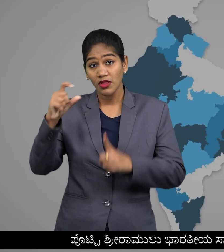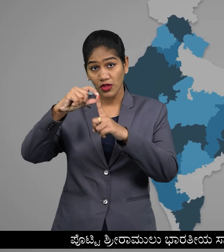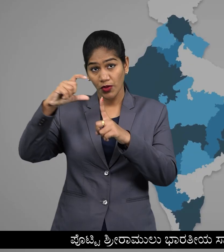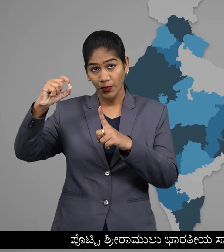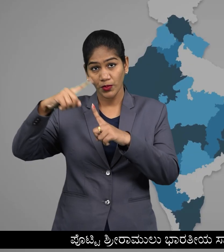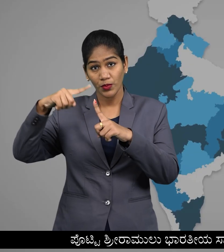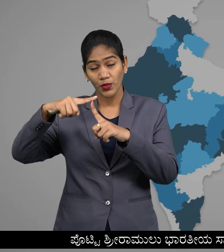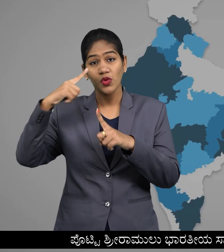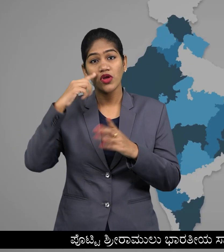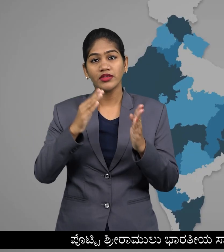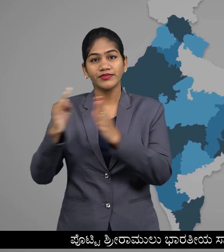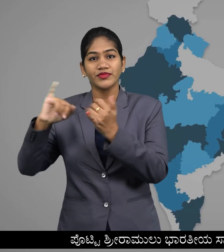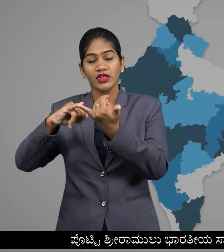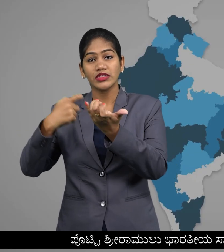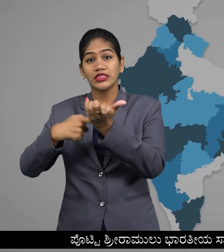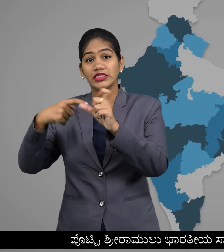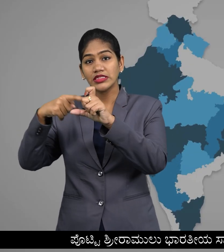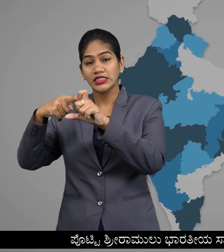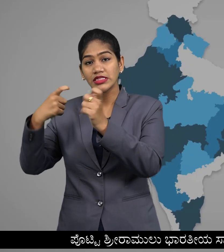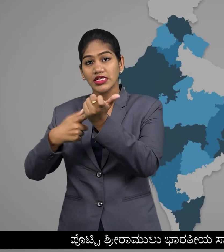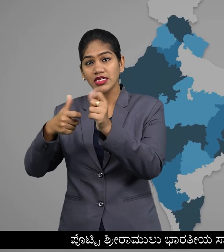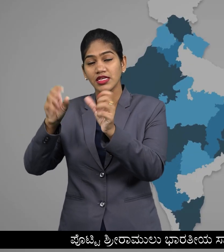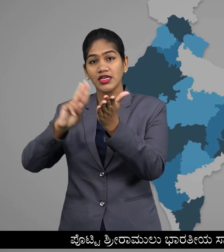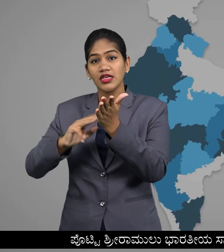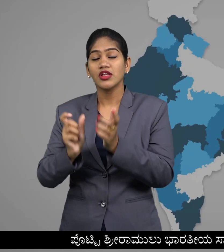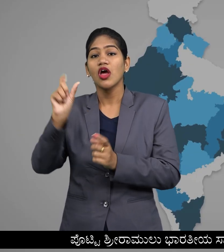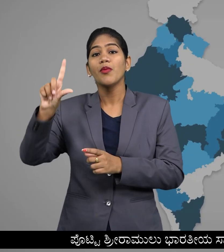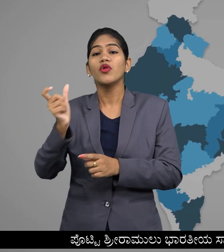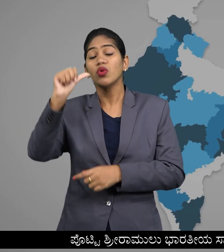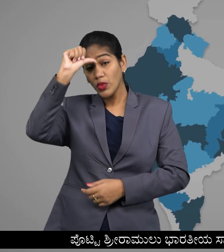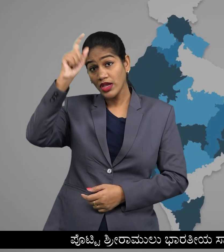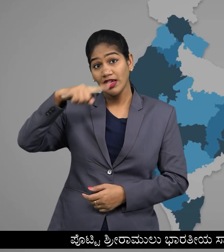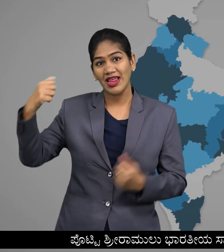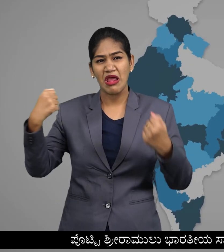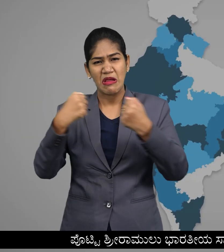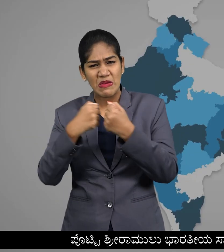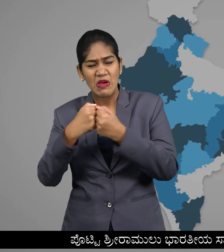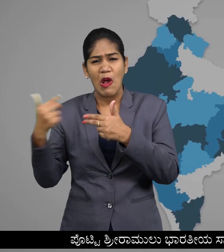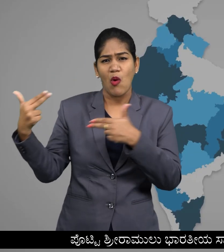ಪೋಟಿ ಶ್ರೀರಾಮುಲು ಭಾರತೀಯ ಸ್ವಾತಂತ್ರ್ಯ ಹೋರಾಟಗಾರ ಮತ್ತು ಕ್ರಾಂತಿಕಾರಿ.